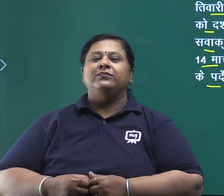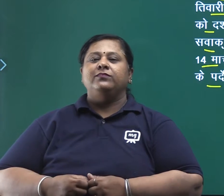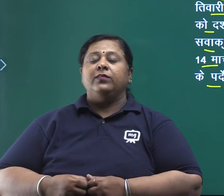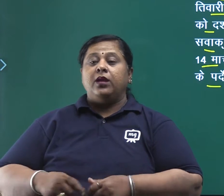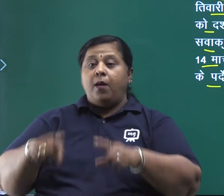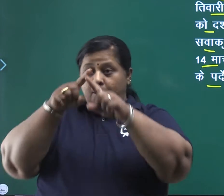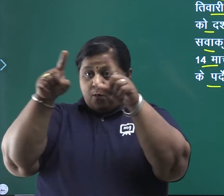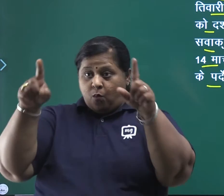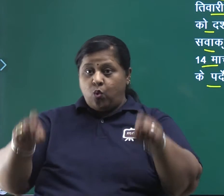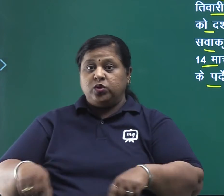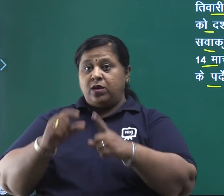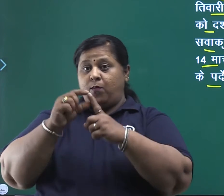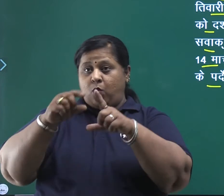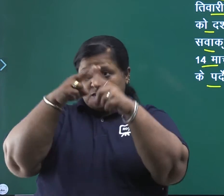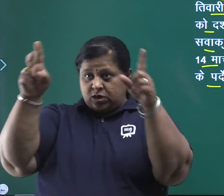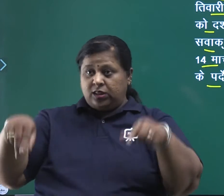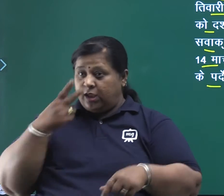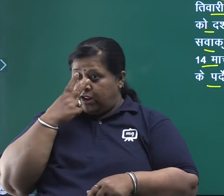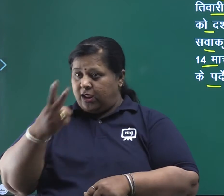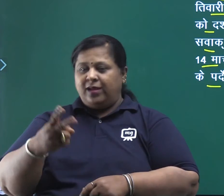का पोस्टर देख रहे हैं।